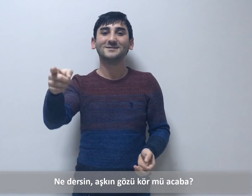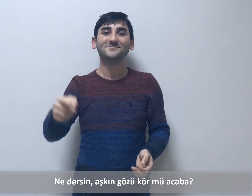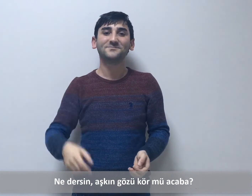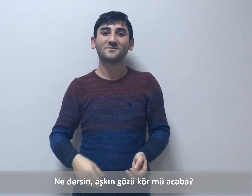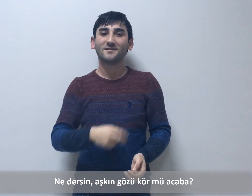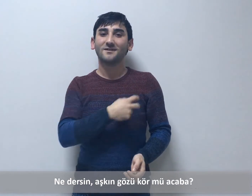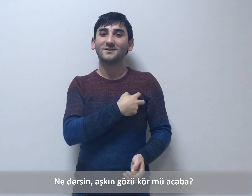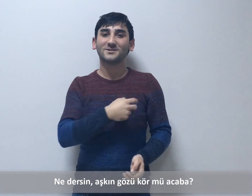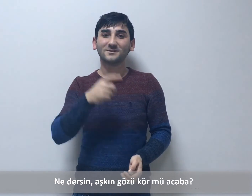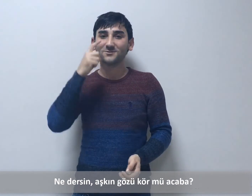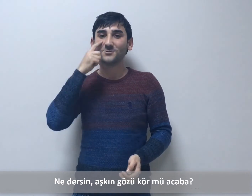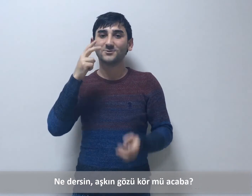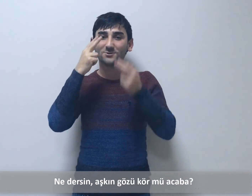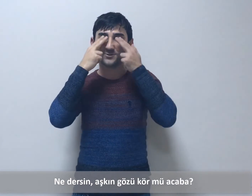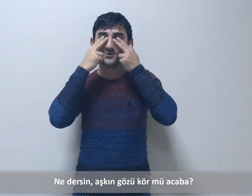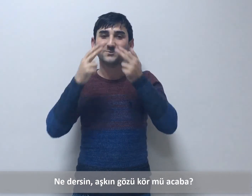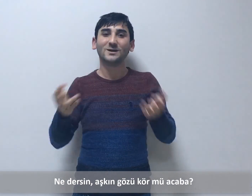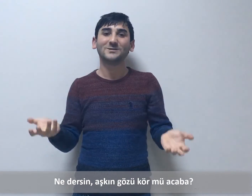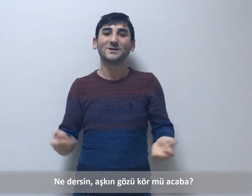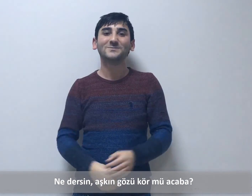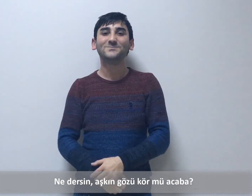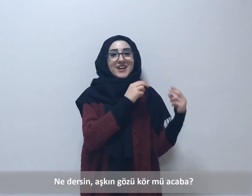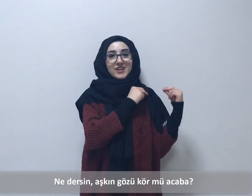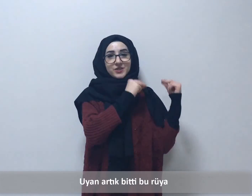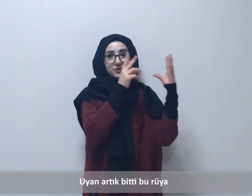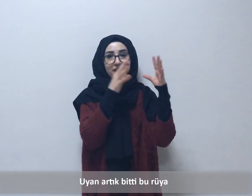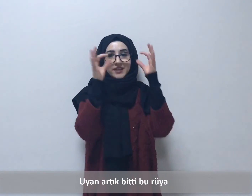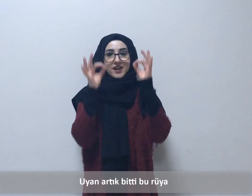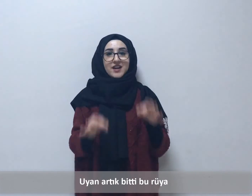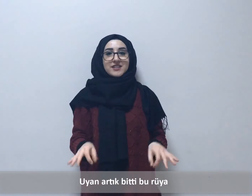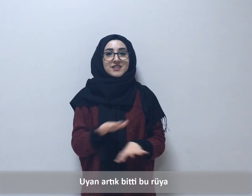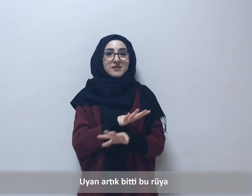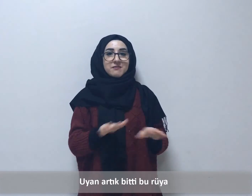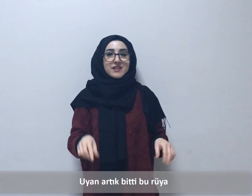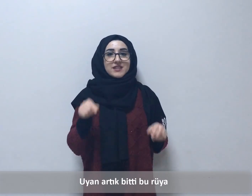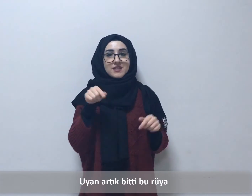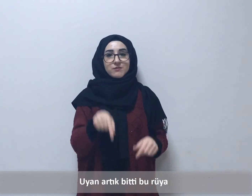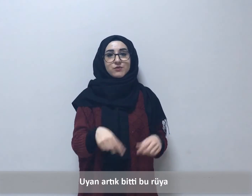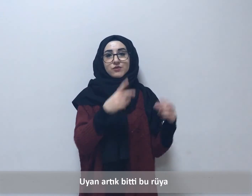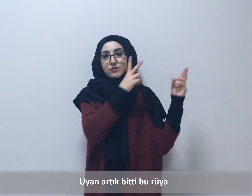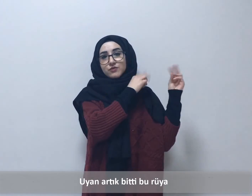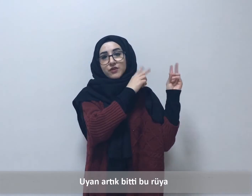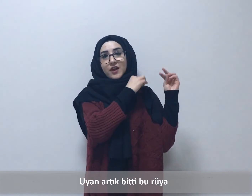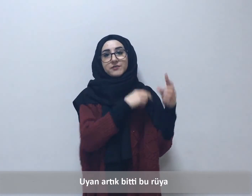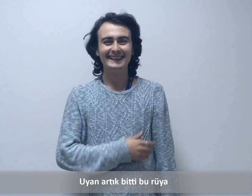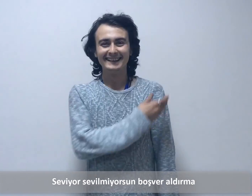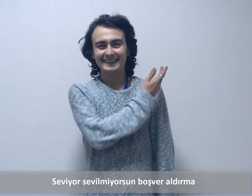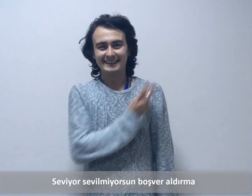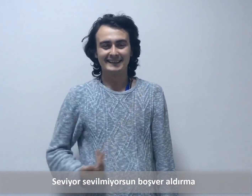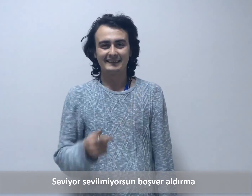aşkın gözü kör mü acaba Uyan artık bitti bu rüya Seviyor